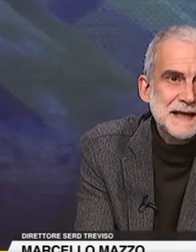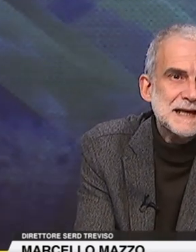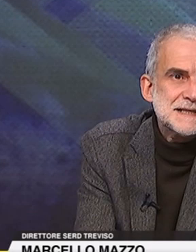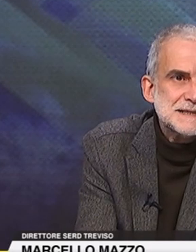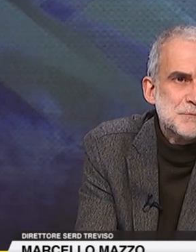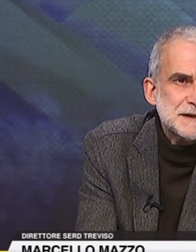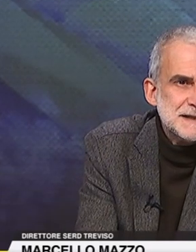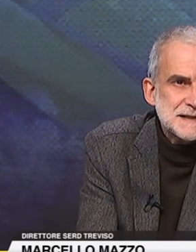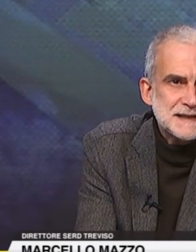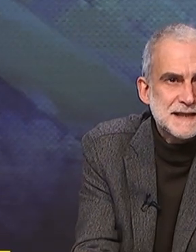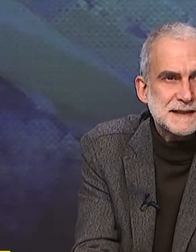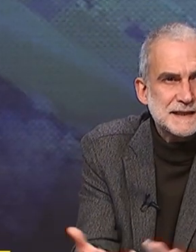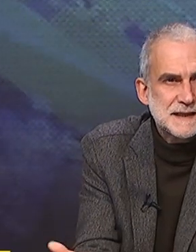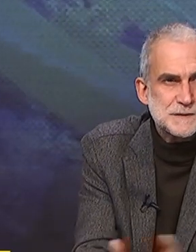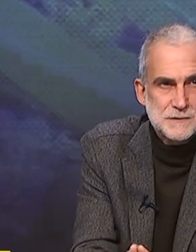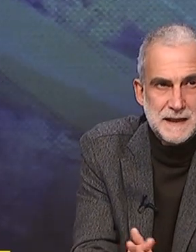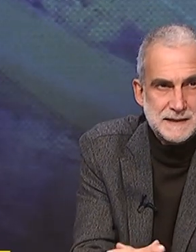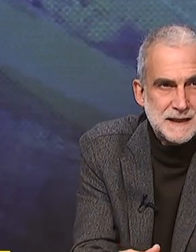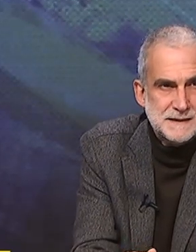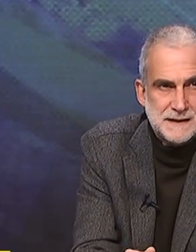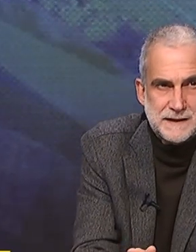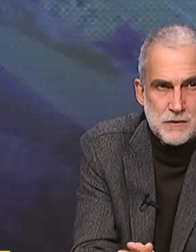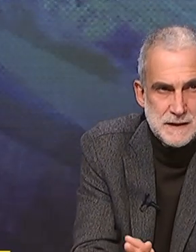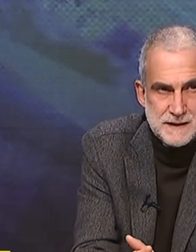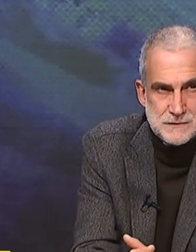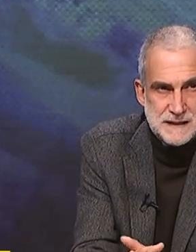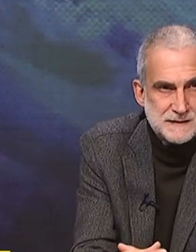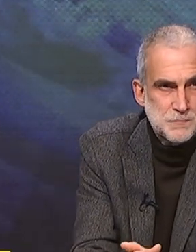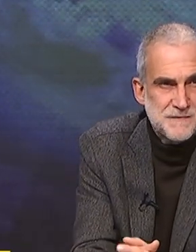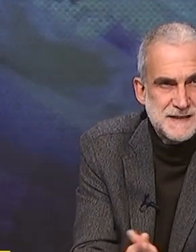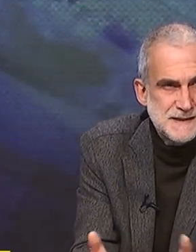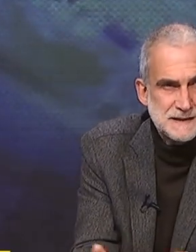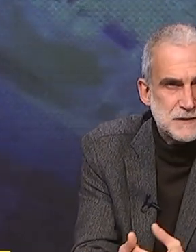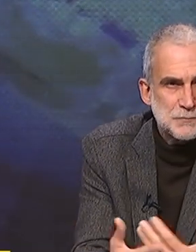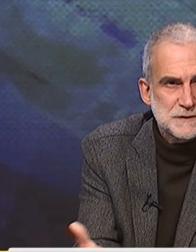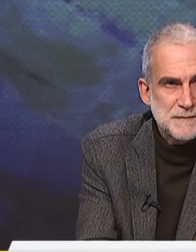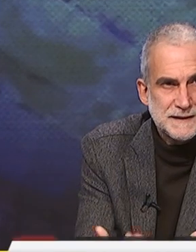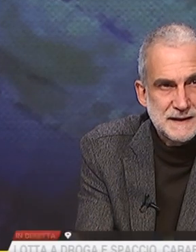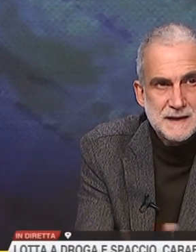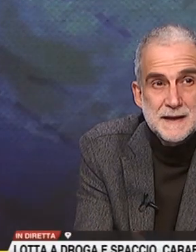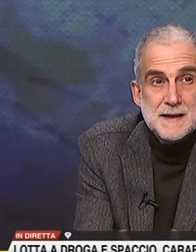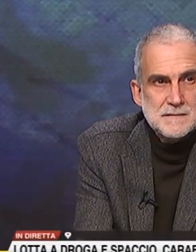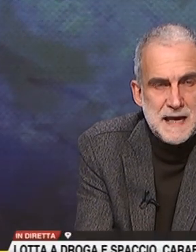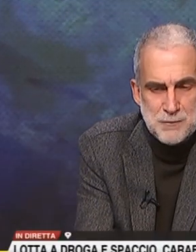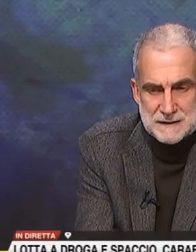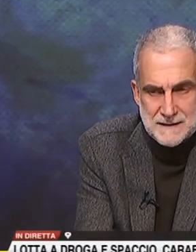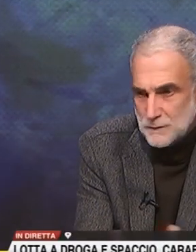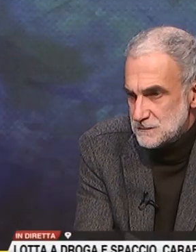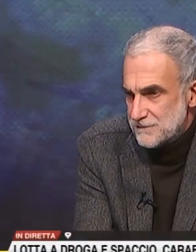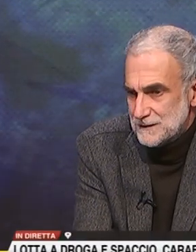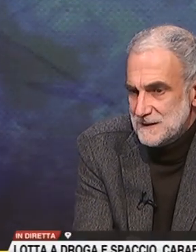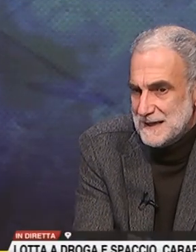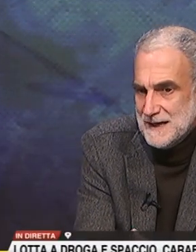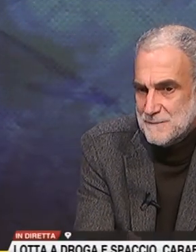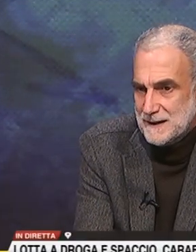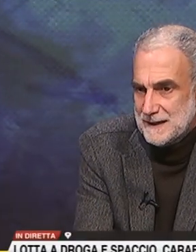è importante che nell'agenda politica sia rientrata la questione della droga, delle sostanze stupefacenti, dei comportamenti. Cioè, è importante, questo